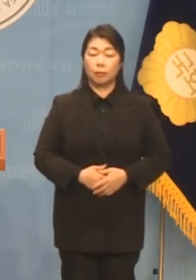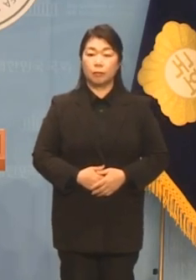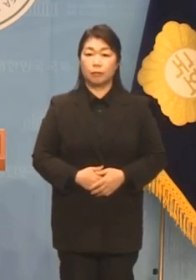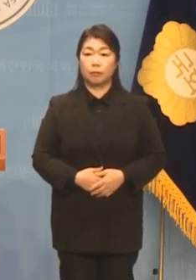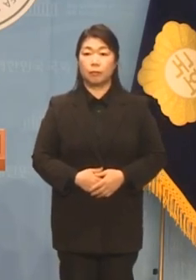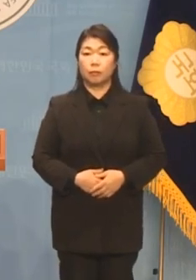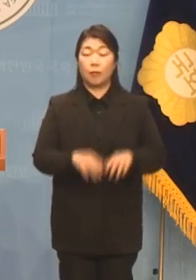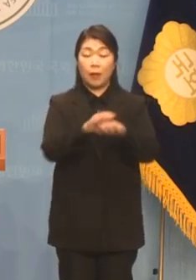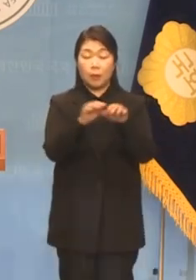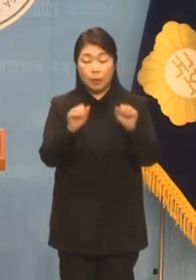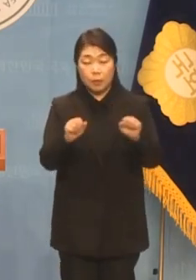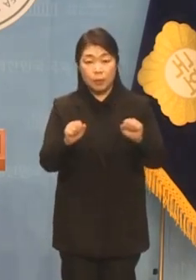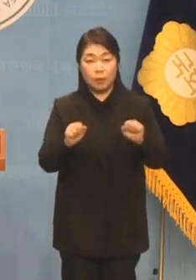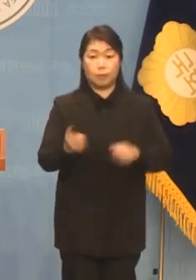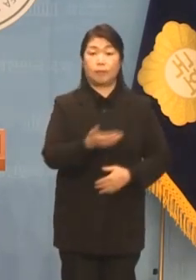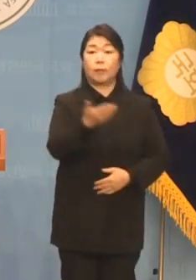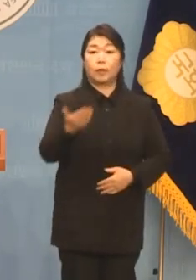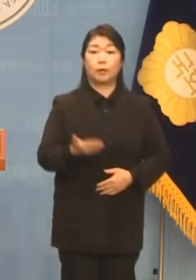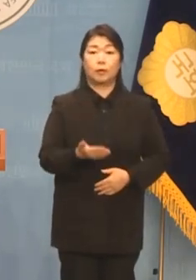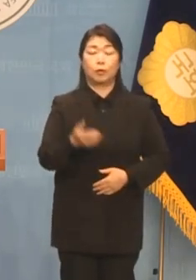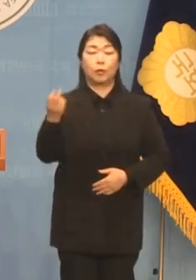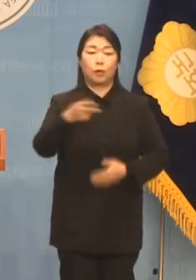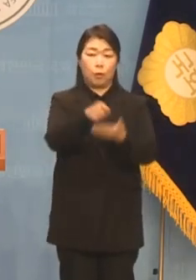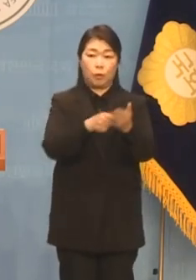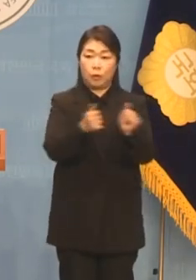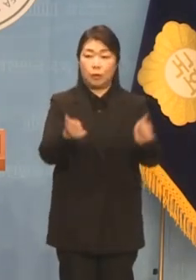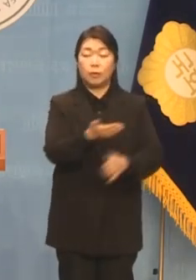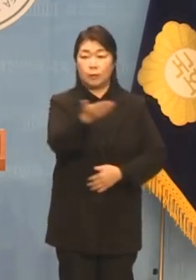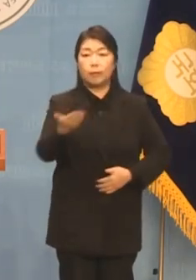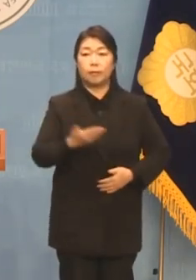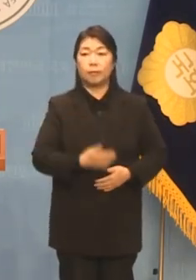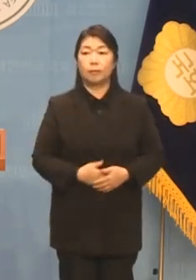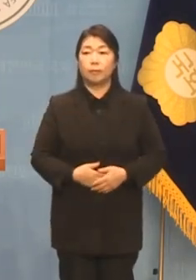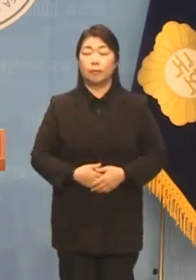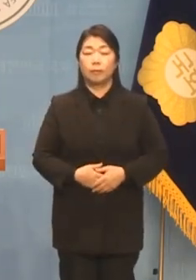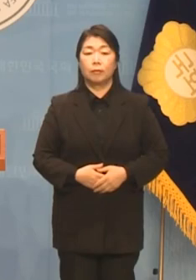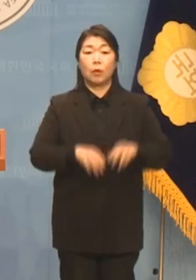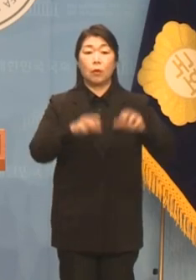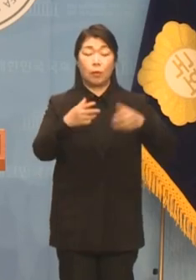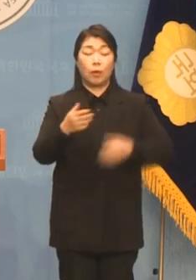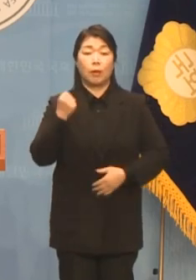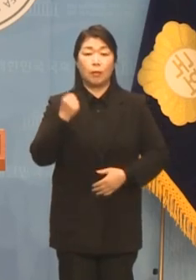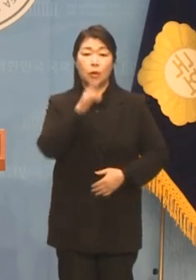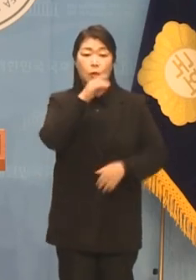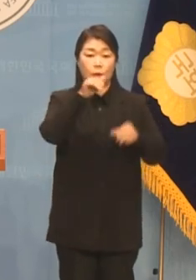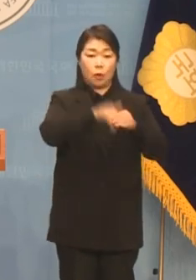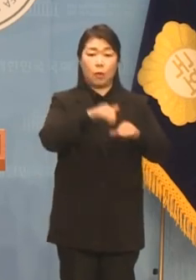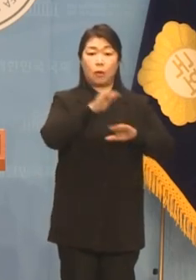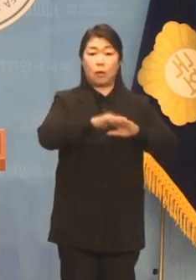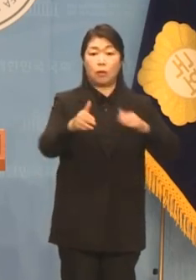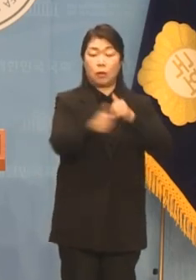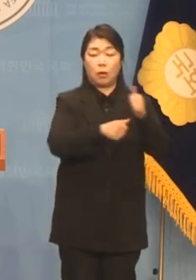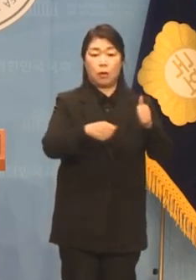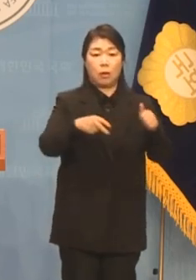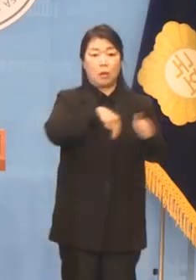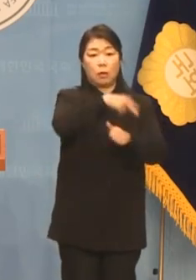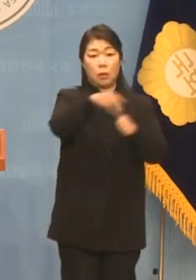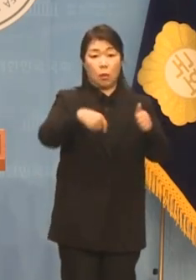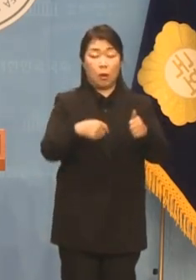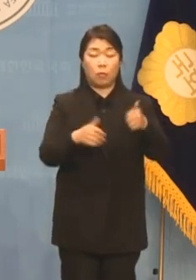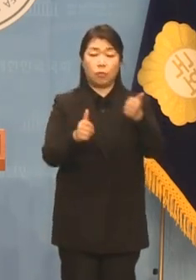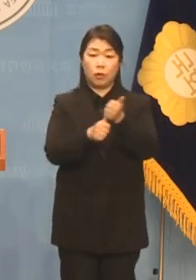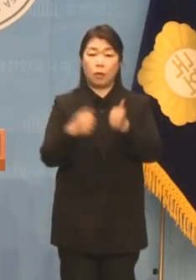예 안녕하십니까 국민 여러분 언론인 여러분 어 국민의 힘 중앙 선대위에서 상황 부실장을 맡고 있는